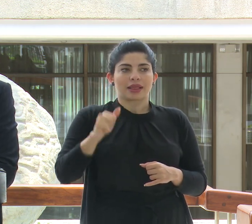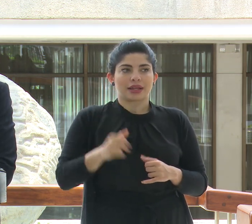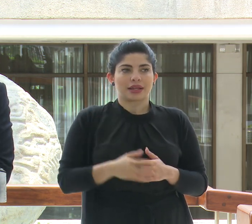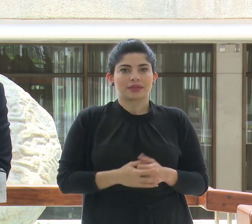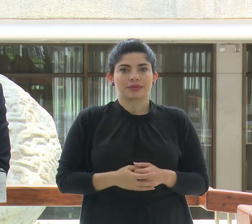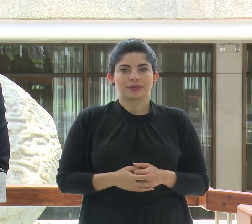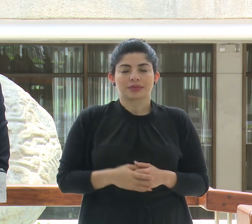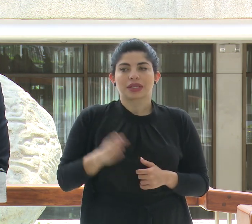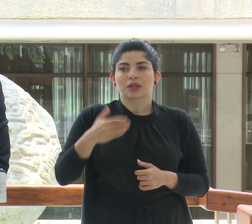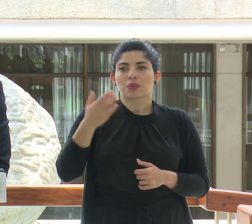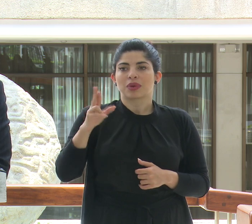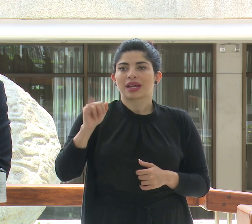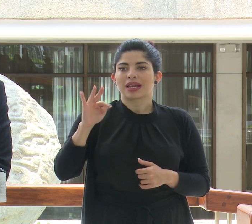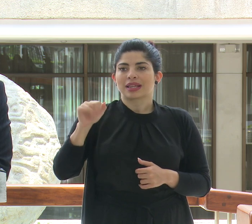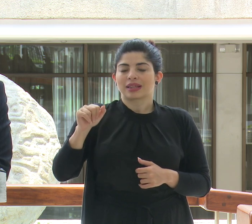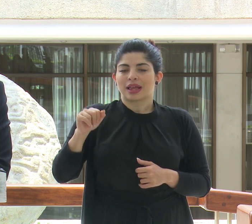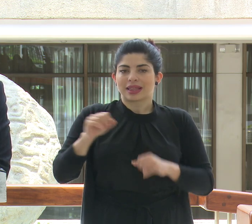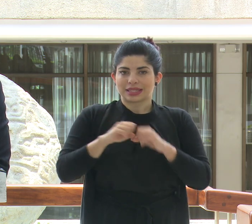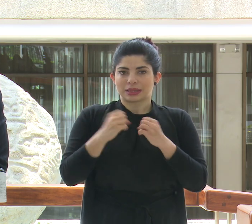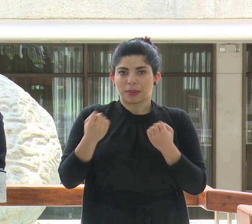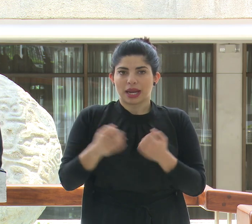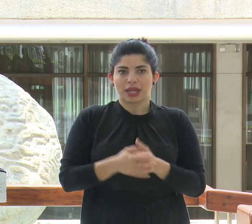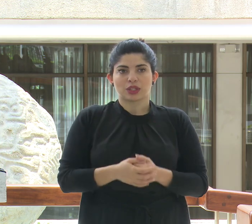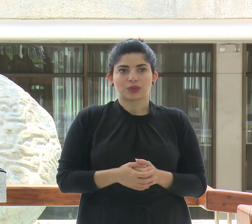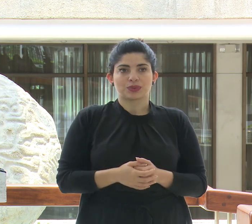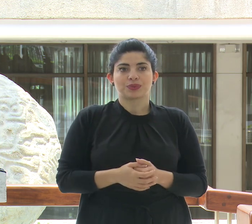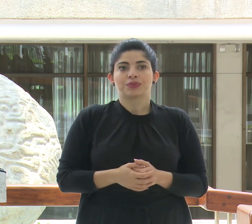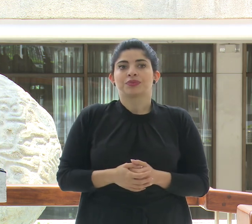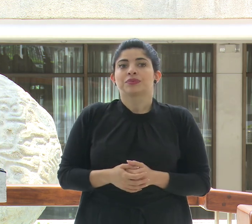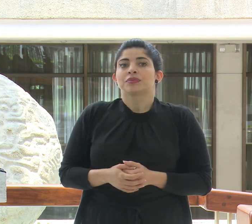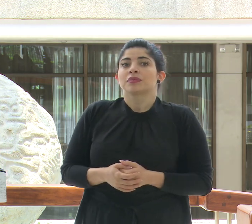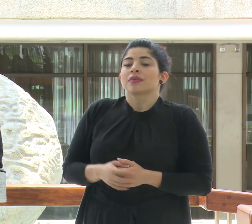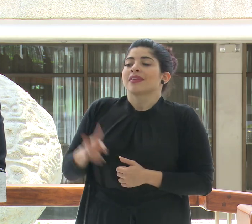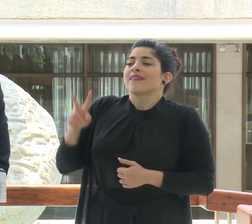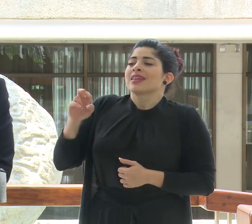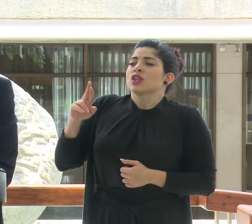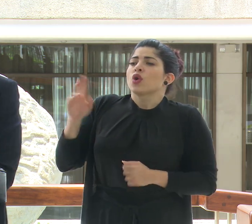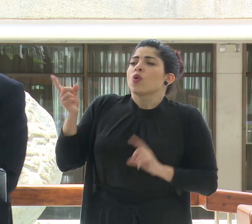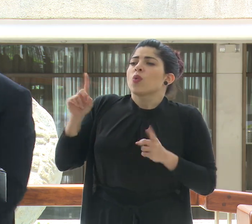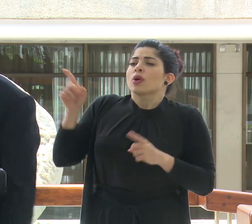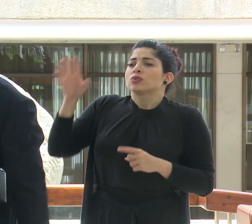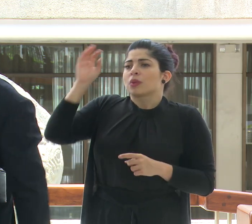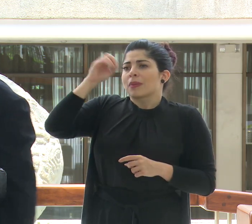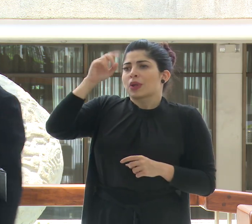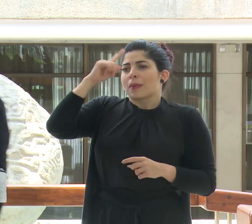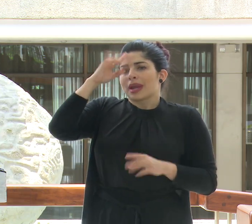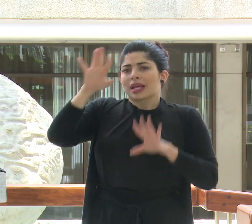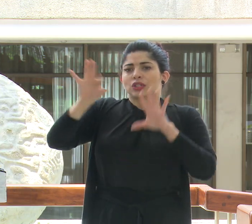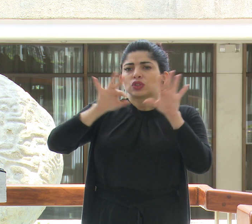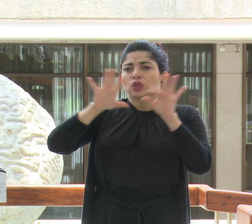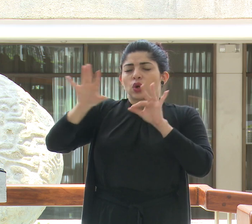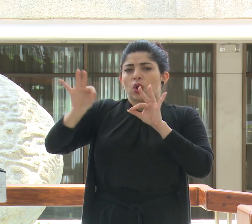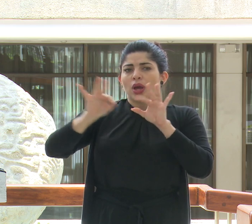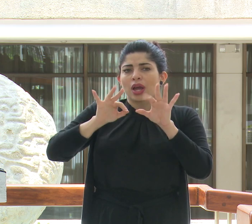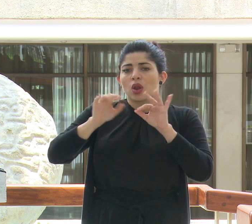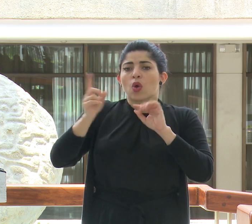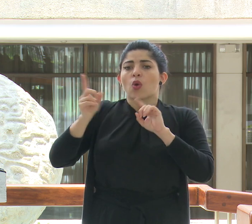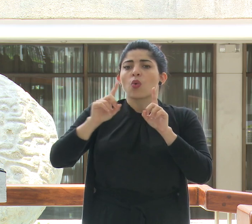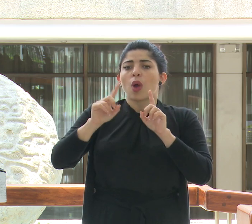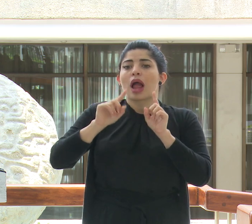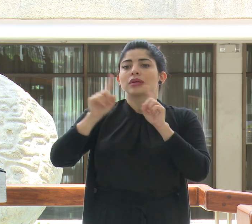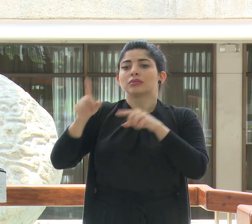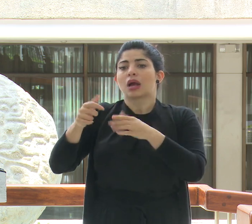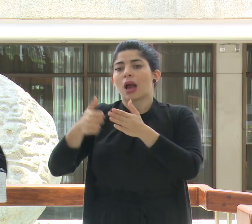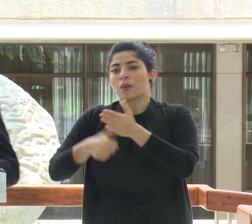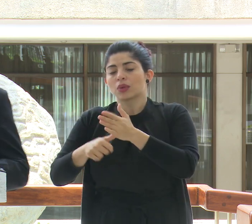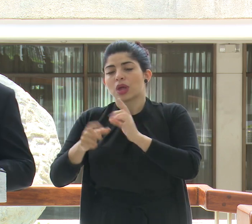tiene Rita Valverde, El Semanario. Un par de preguntas. Don Víctor, ¿cuál va a ser el criterio suyo para seleccionar cuáles son las sesiones a las que va a ir a votar y en